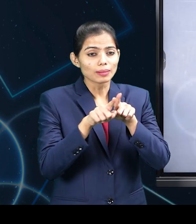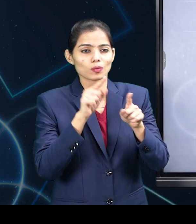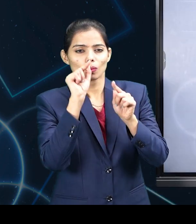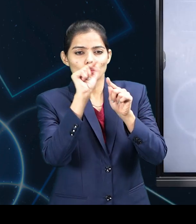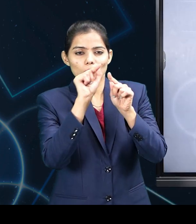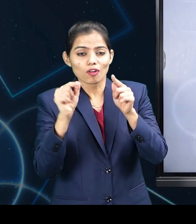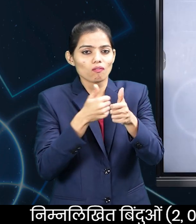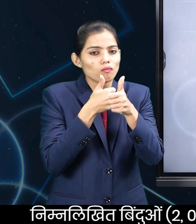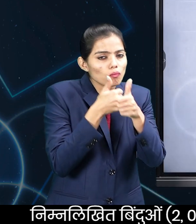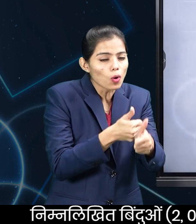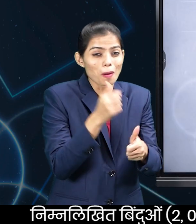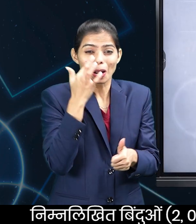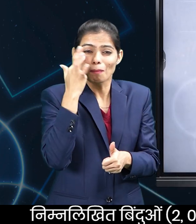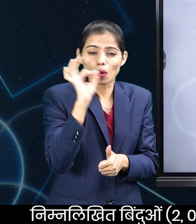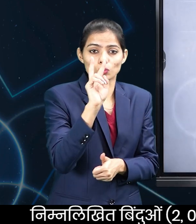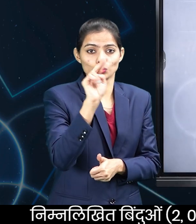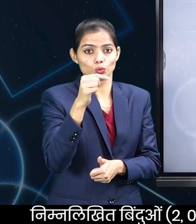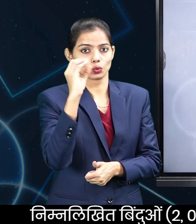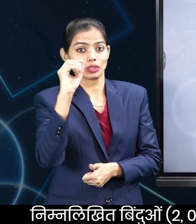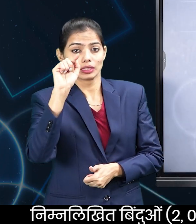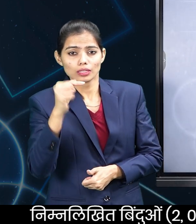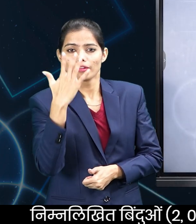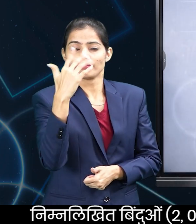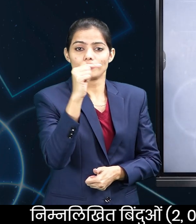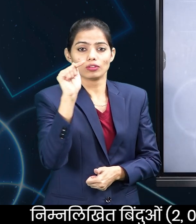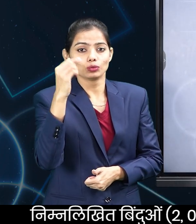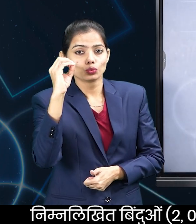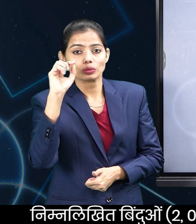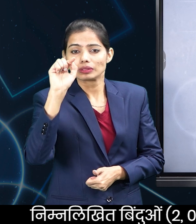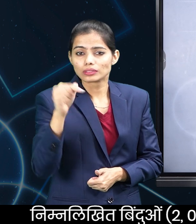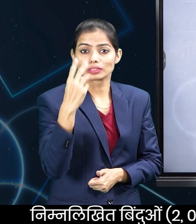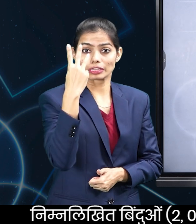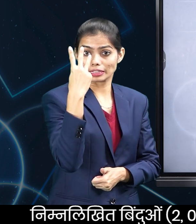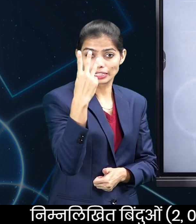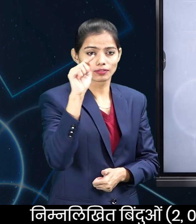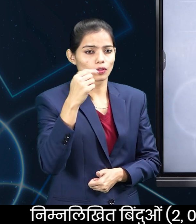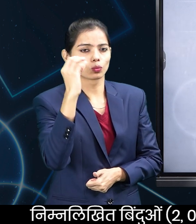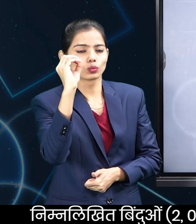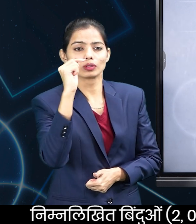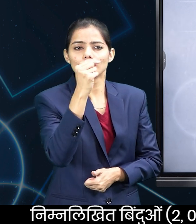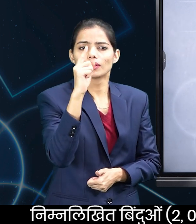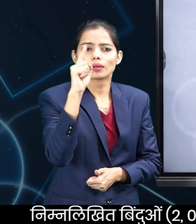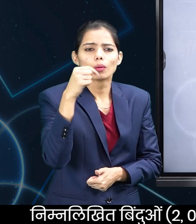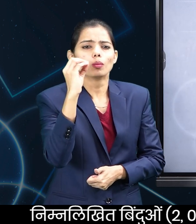उदाहरण, निम्नलिखित बिंदुओं 2, 0, -5, 0, 3,